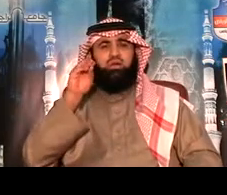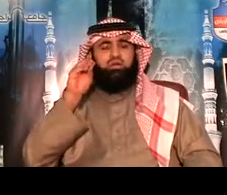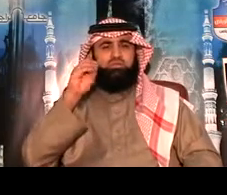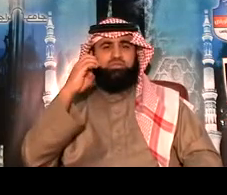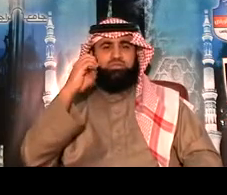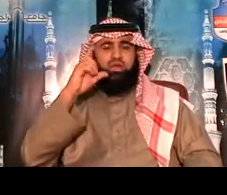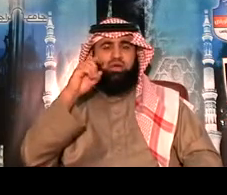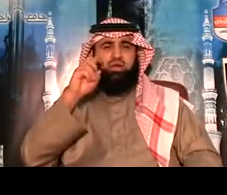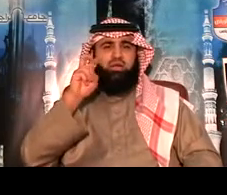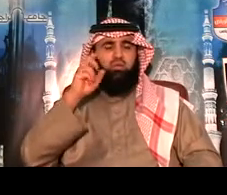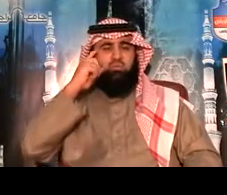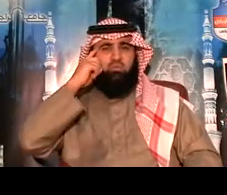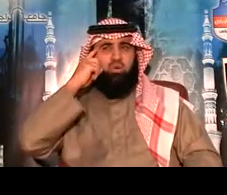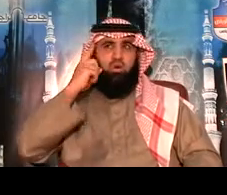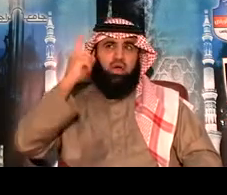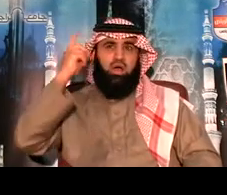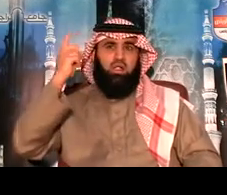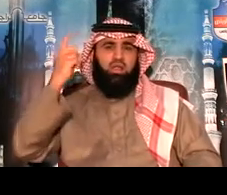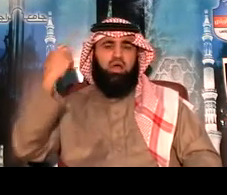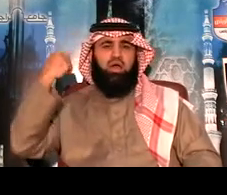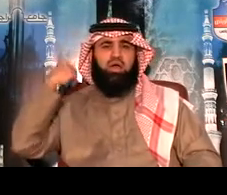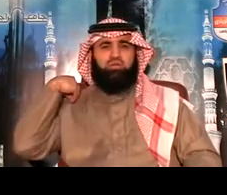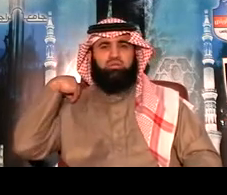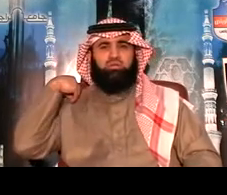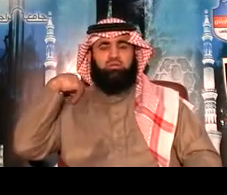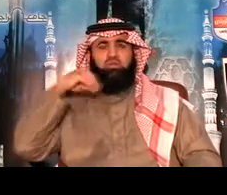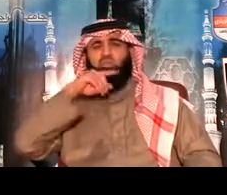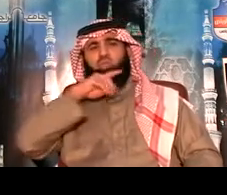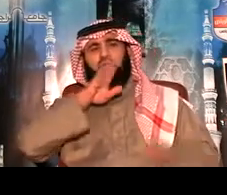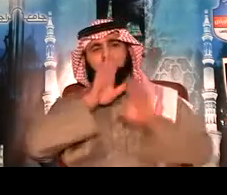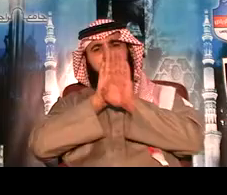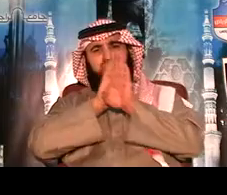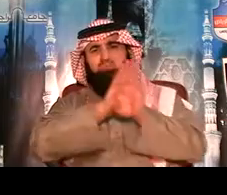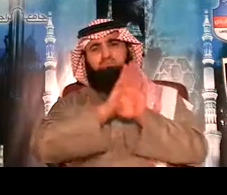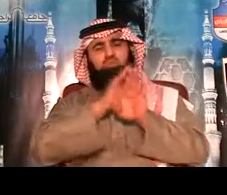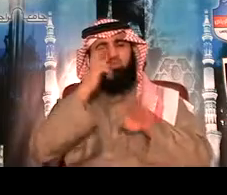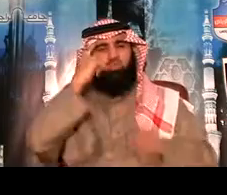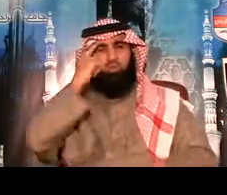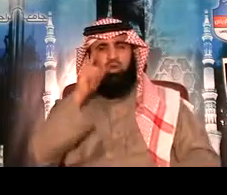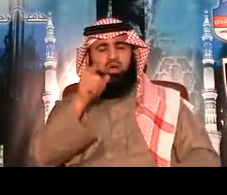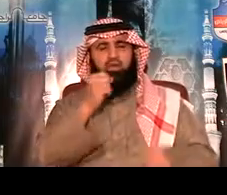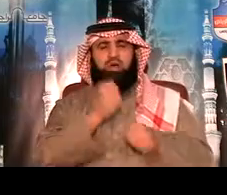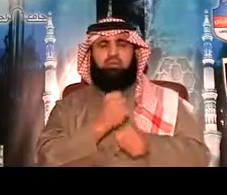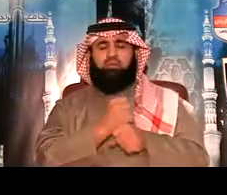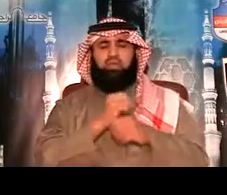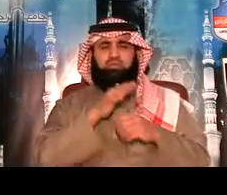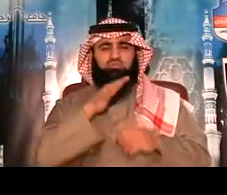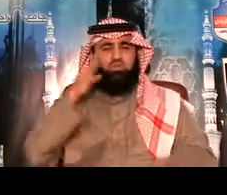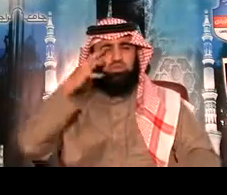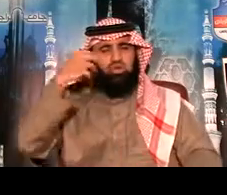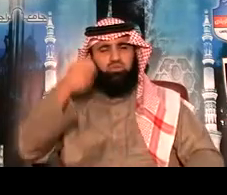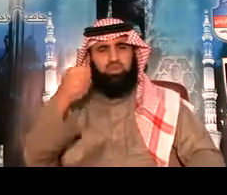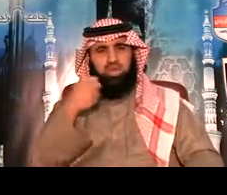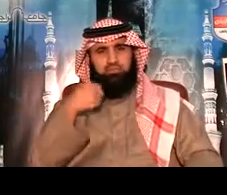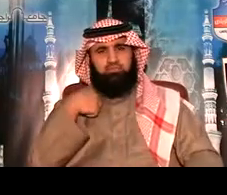طلب رضا الله تعالى ونصرة رسوله صلى الله عليه وسلم، وإلا